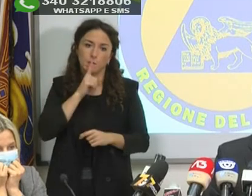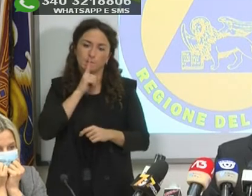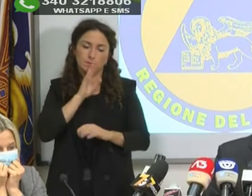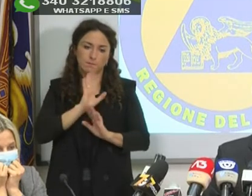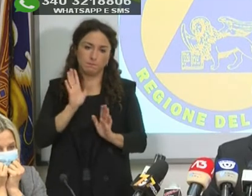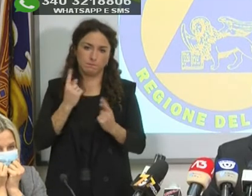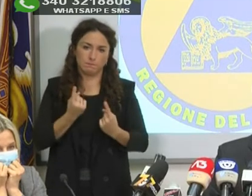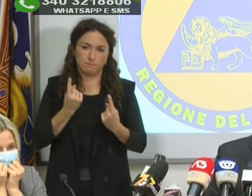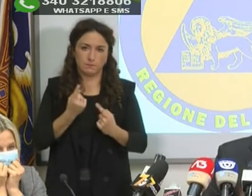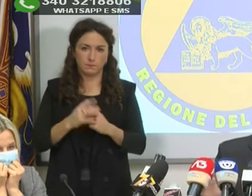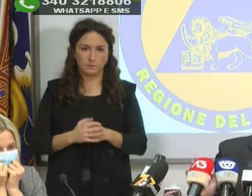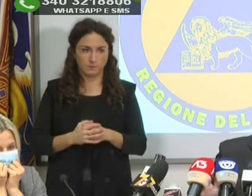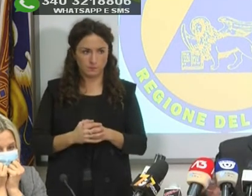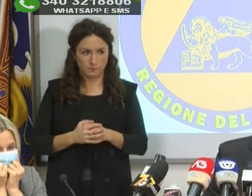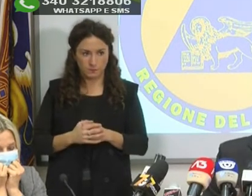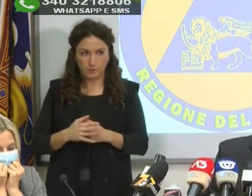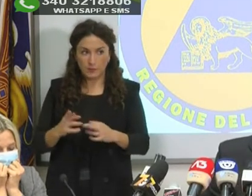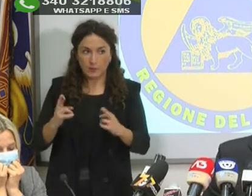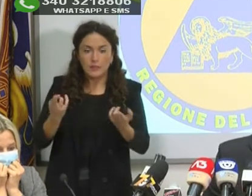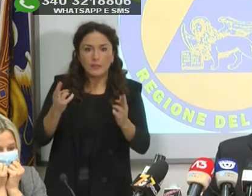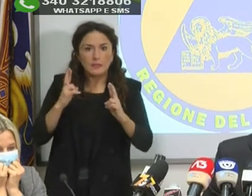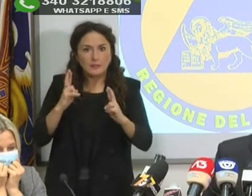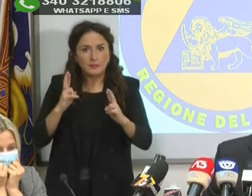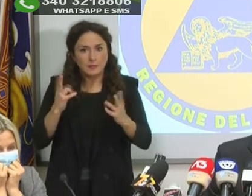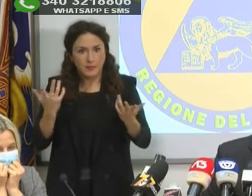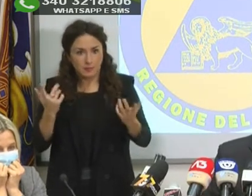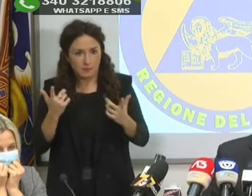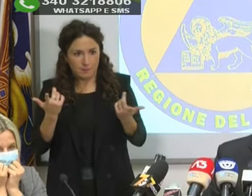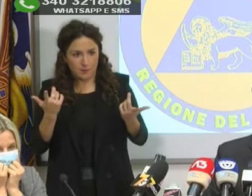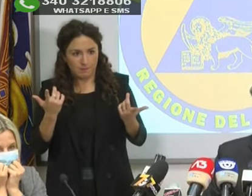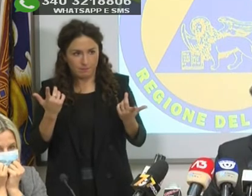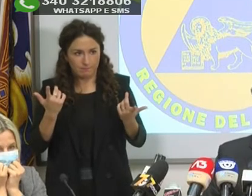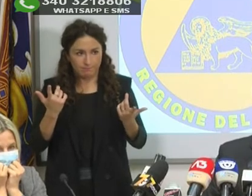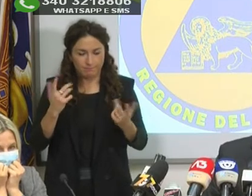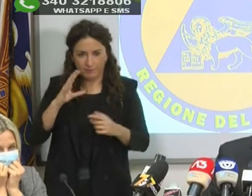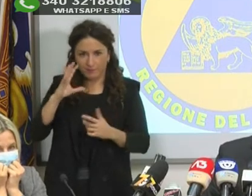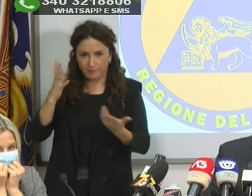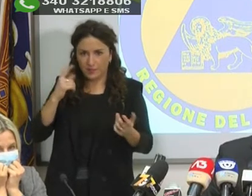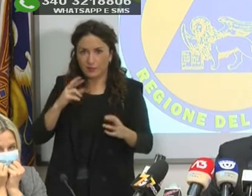Ok. Poi speriamo di imbroccarci, però ovviamente.